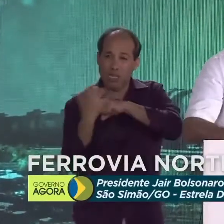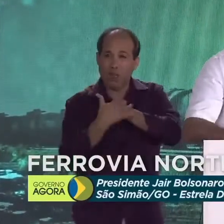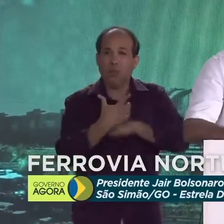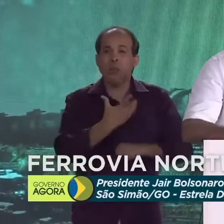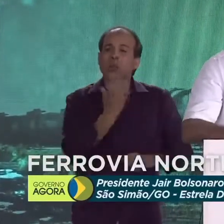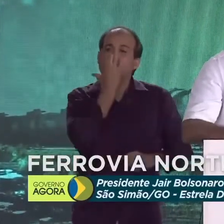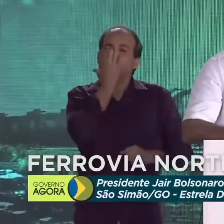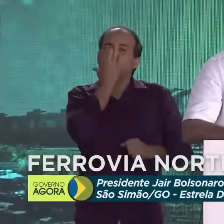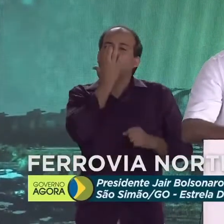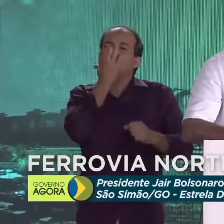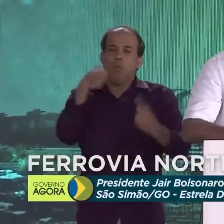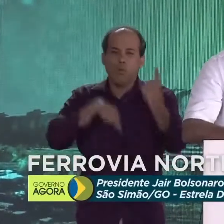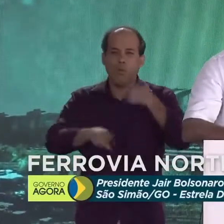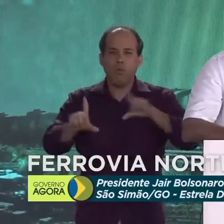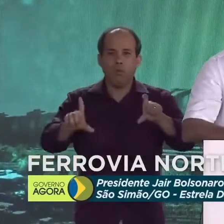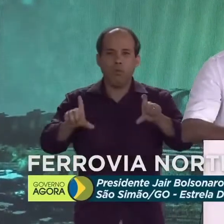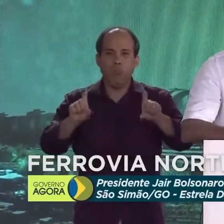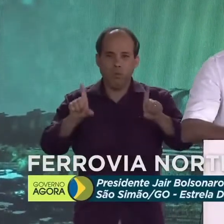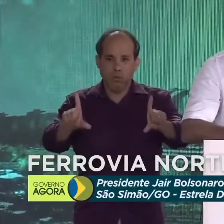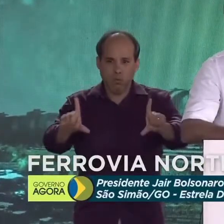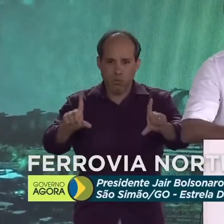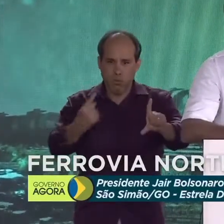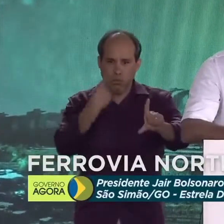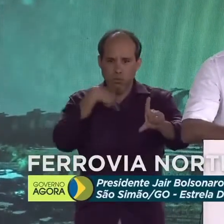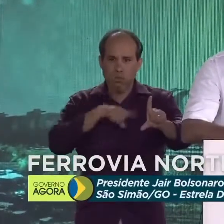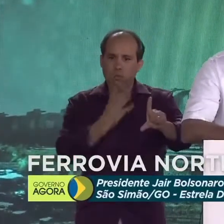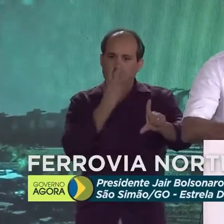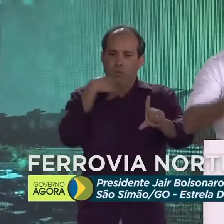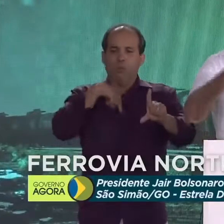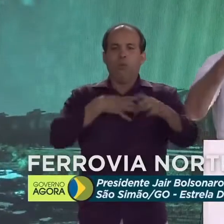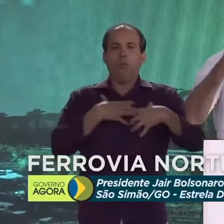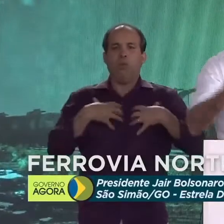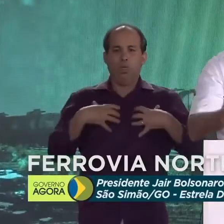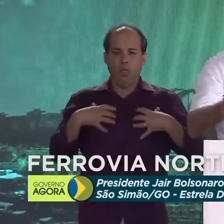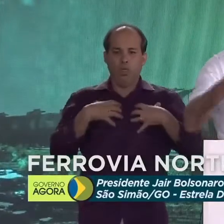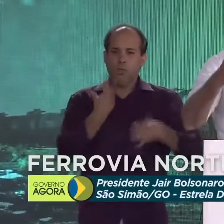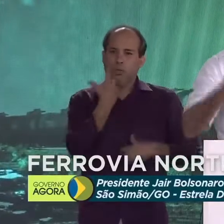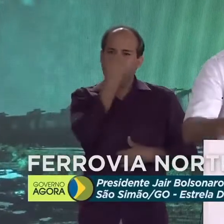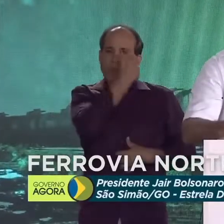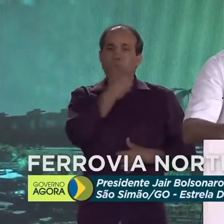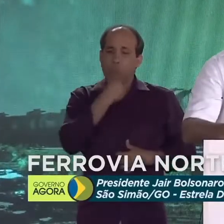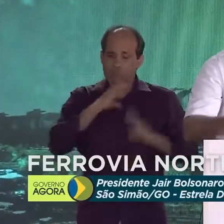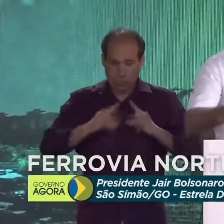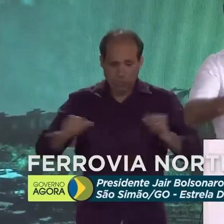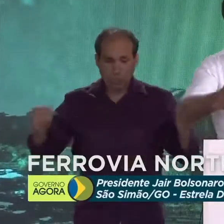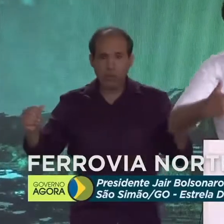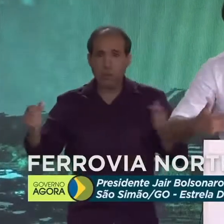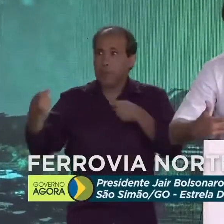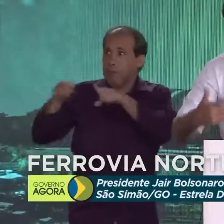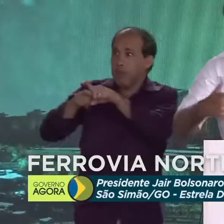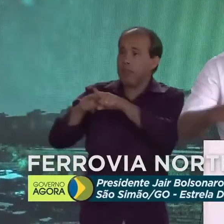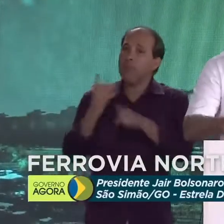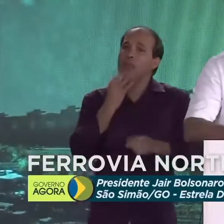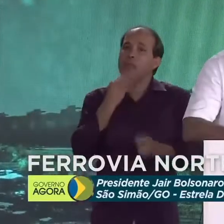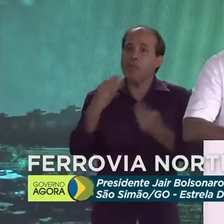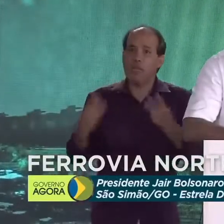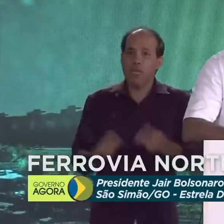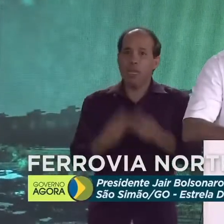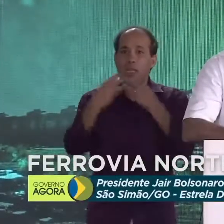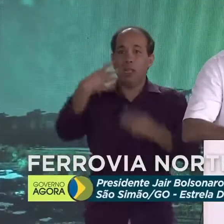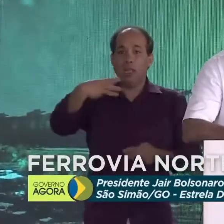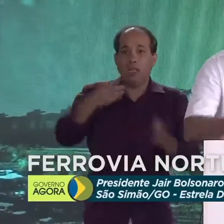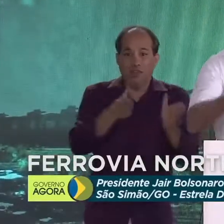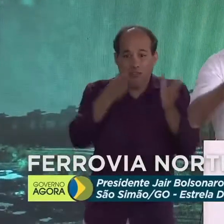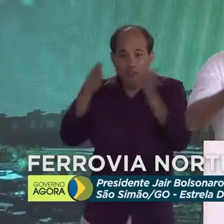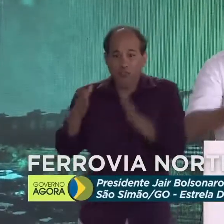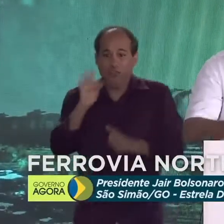spray nasal. Vamos, com a parceria de Israel, trazer a terceira fase